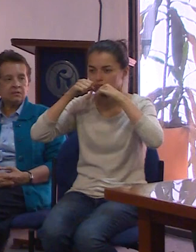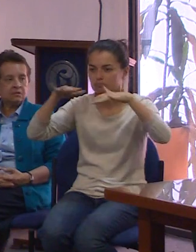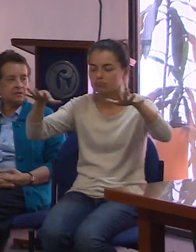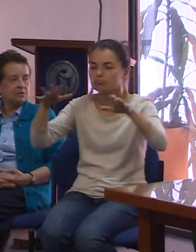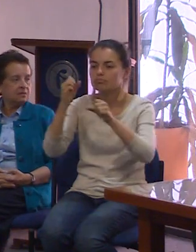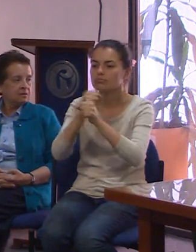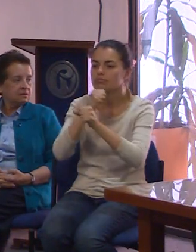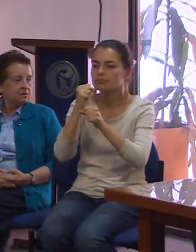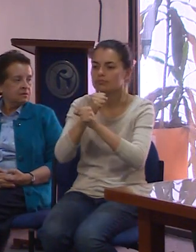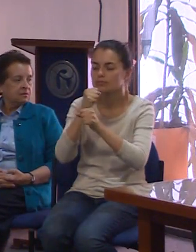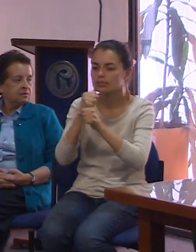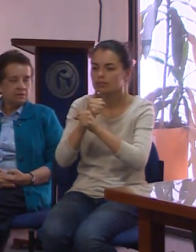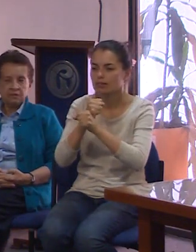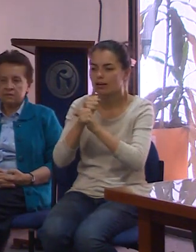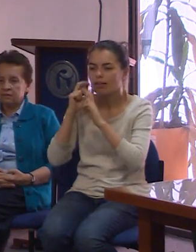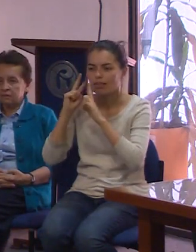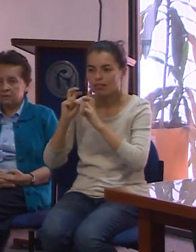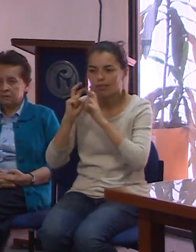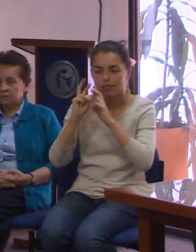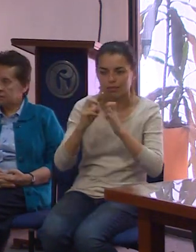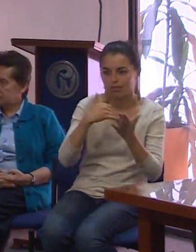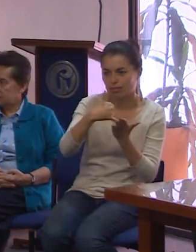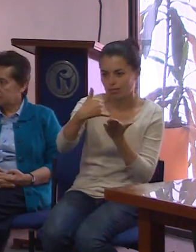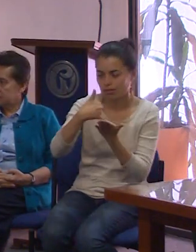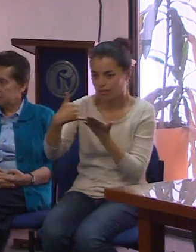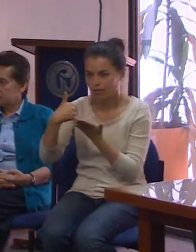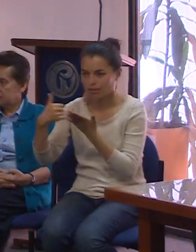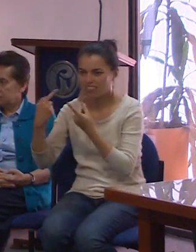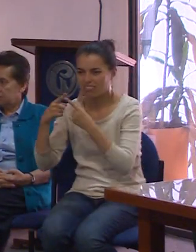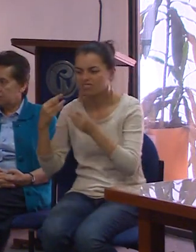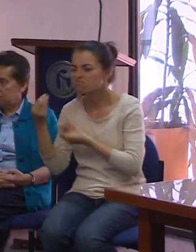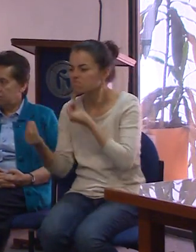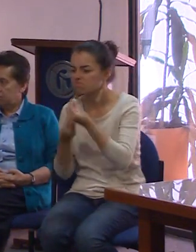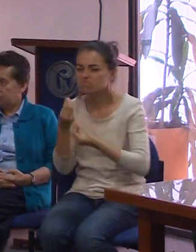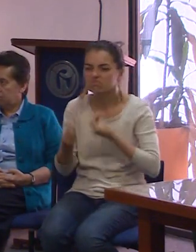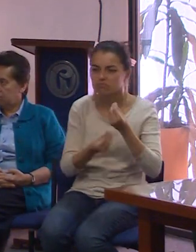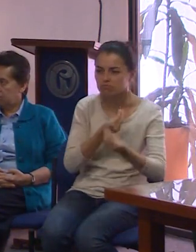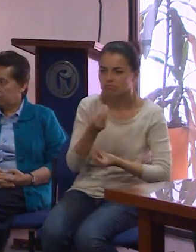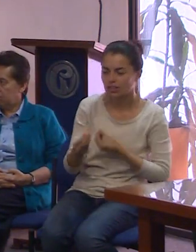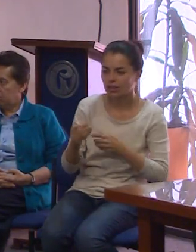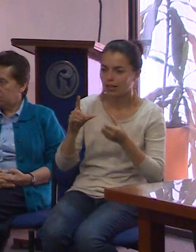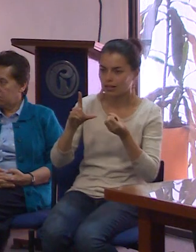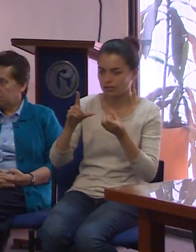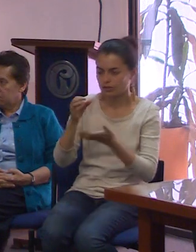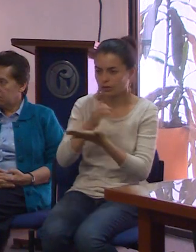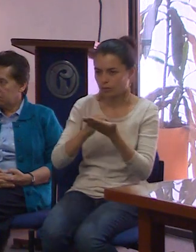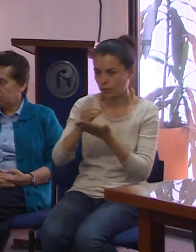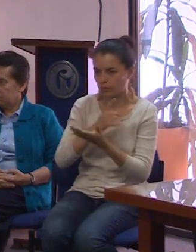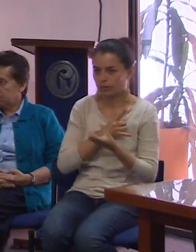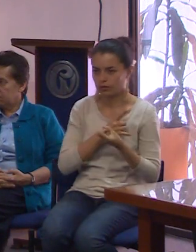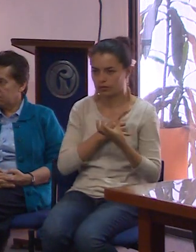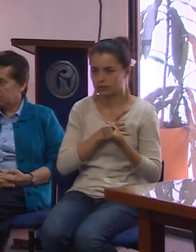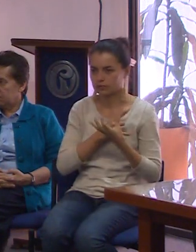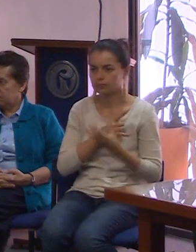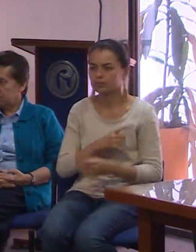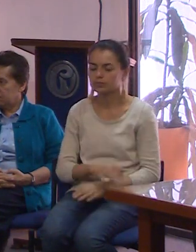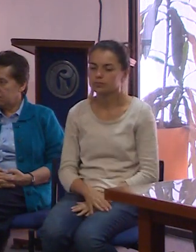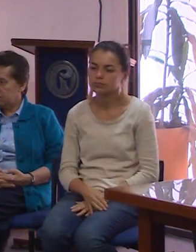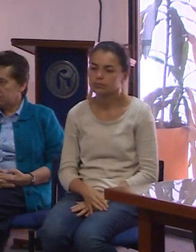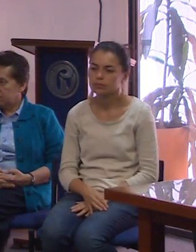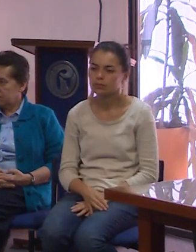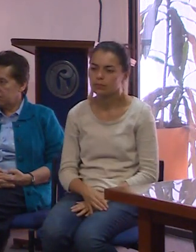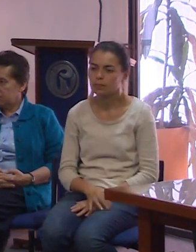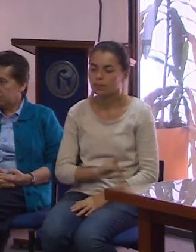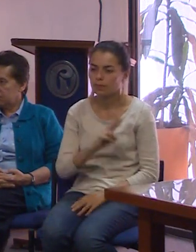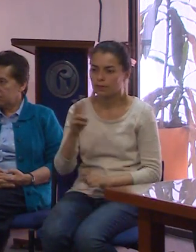que se desarrolla dentro de las diferentes líneas de investigación de la licenciatura en biología de la Universidad Pedagógica Nacional.